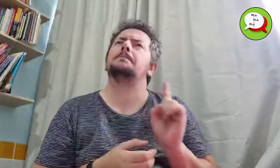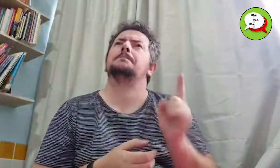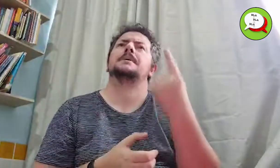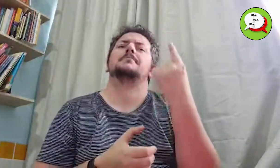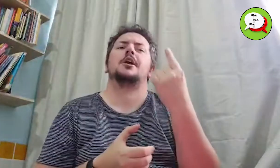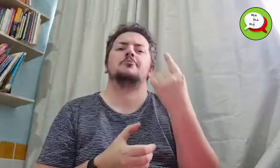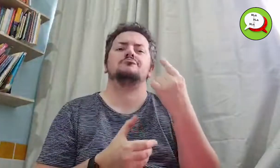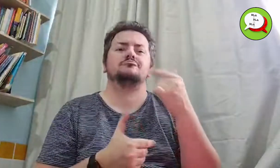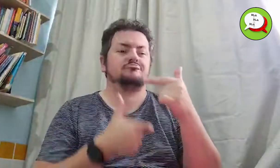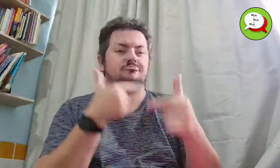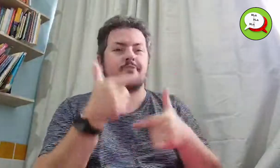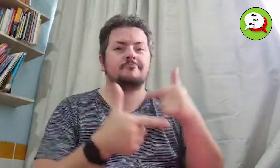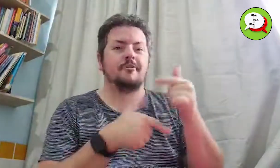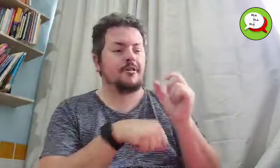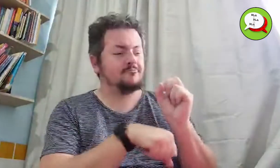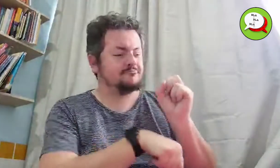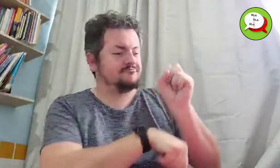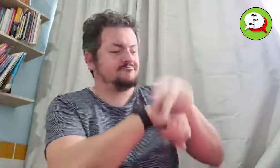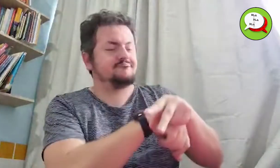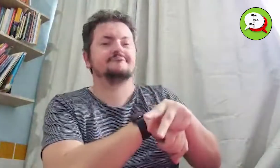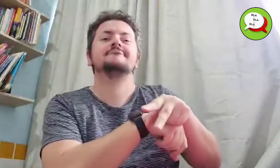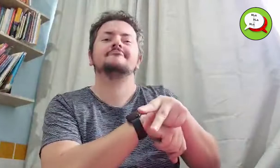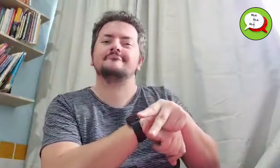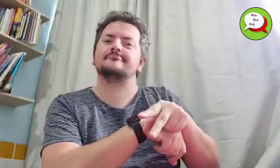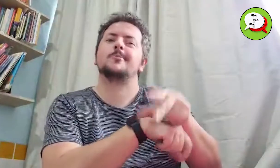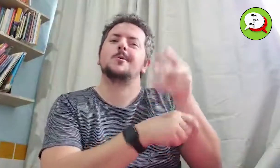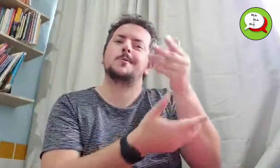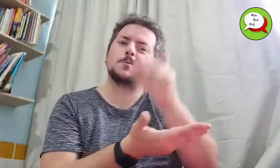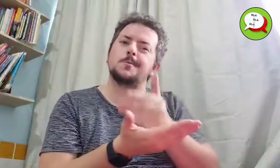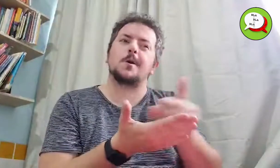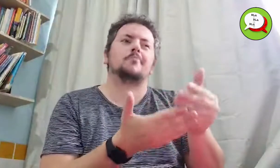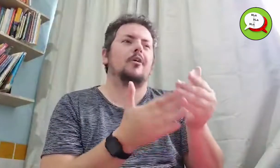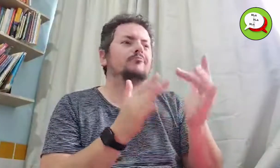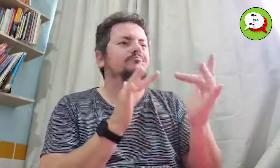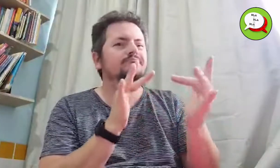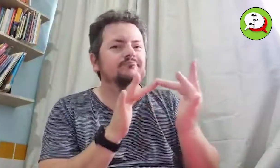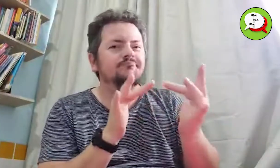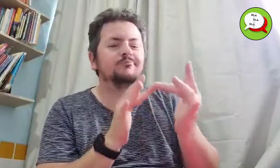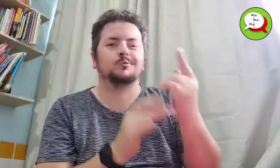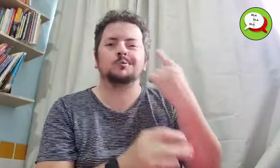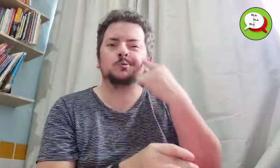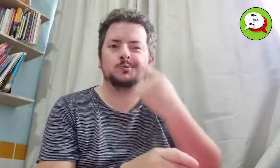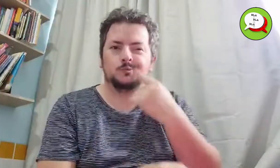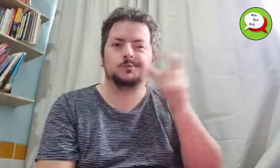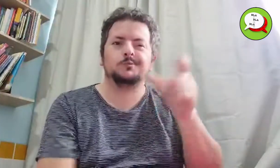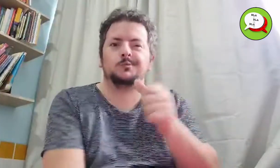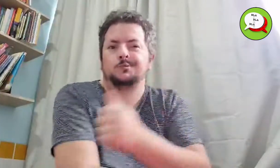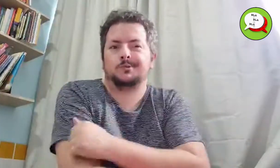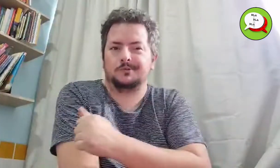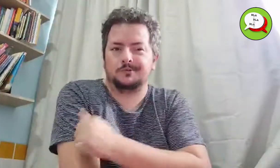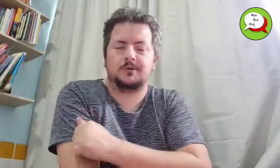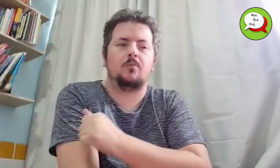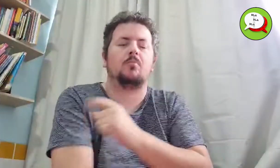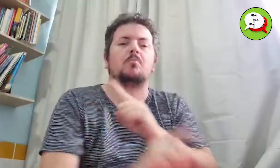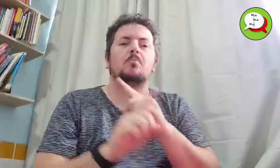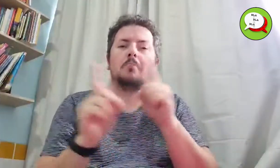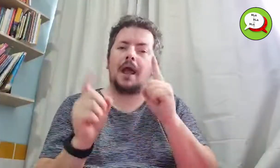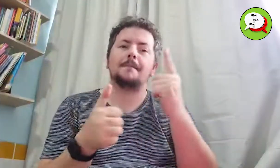Bom, na verdade, o meu primeiro trabalho, quando eu comecei a ter contato com alunos surdos,